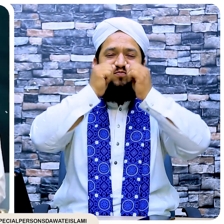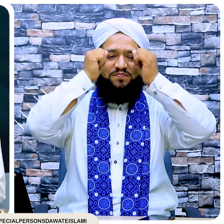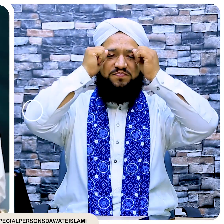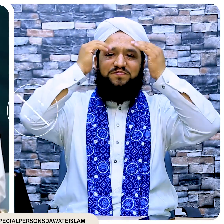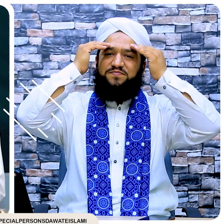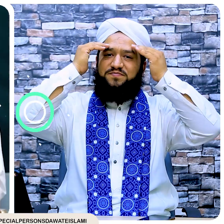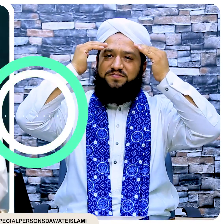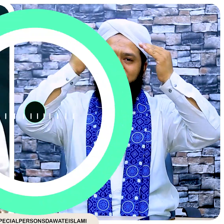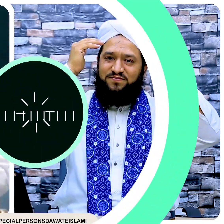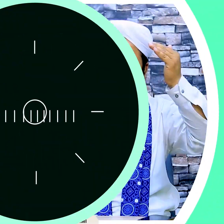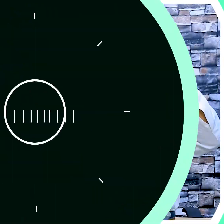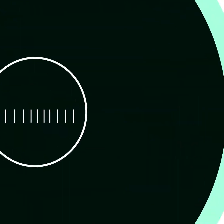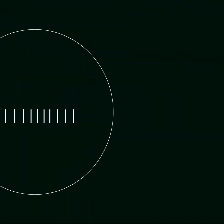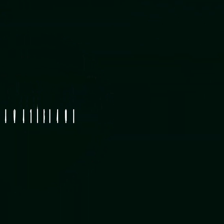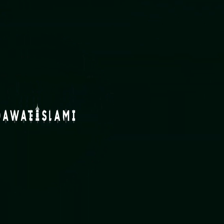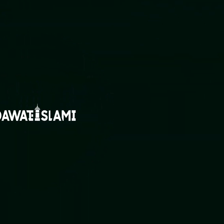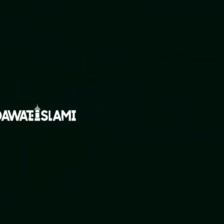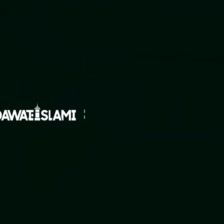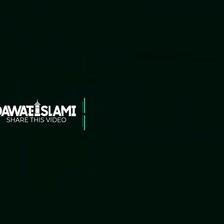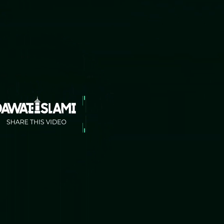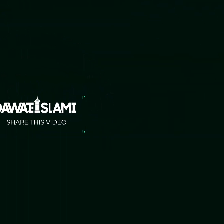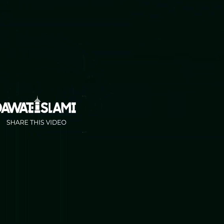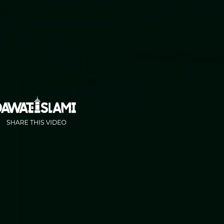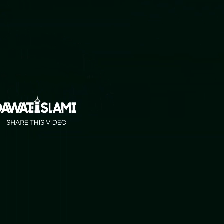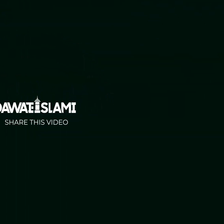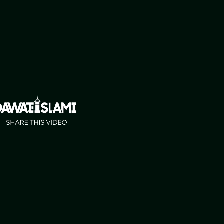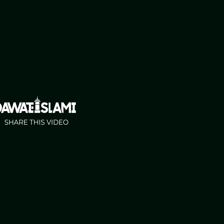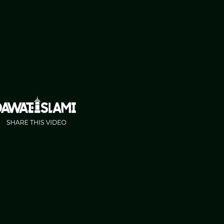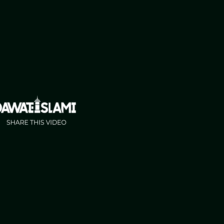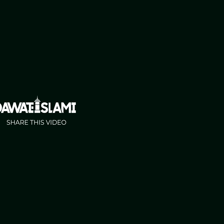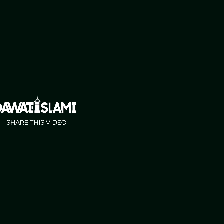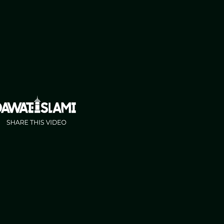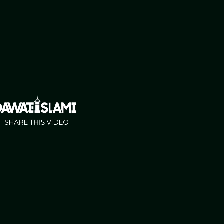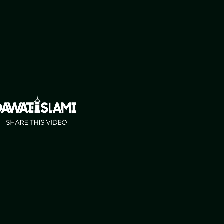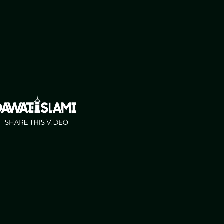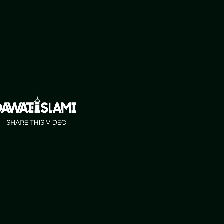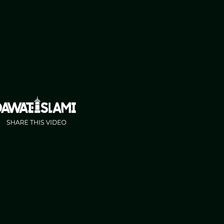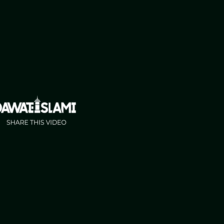آیا ہے. ناظرین یہ کوئی اور نہیں، مولا علی کرم اللہ تعالی وجہ الکریم کا خون تھا، اللہ کے شیر کی اولاد تھی. لڑائی